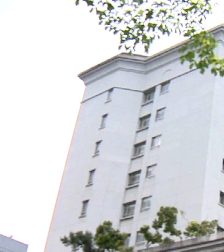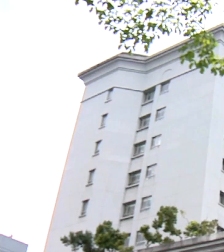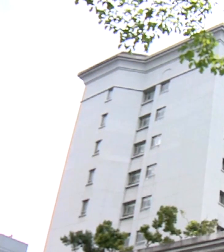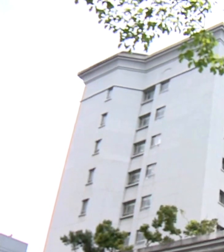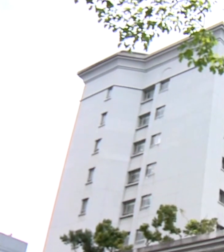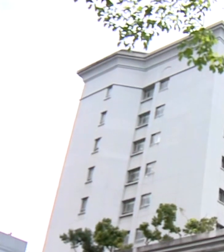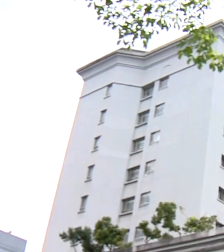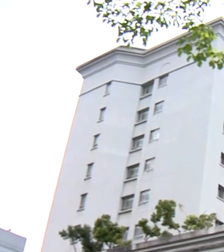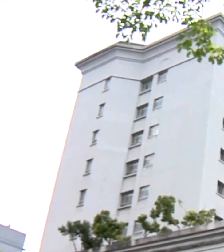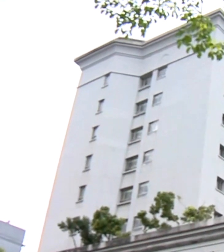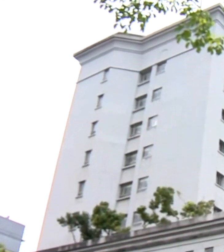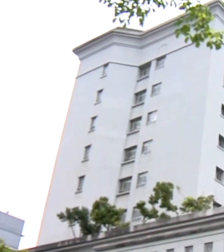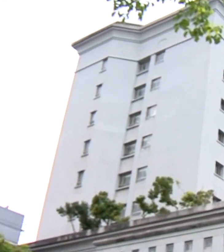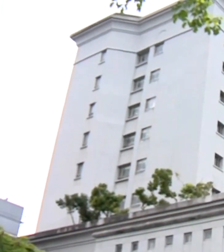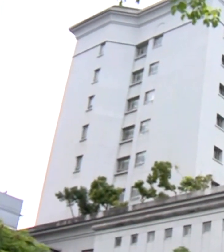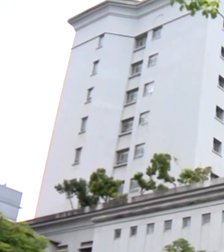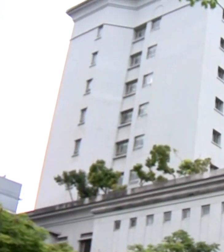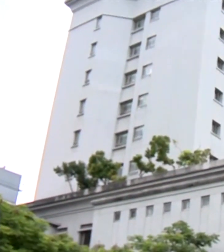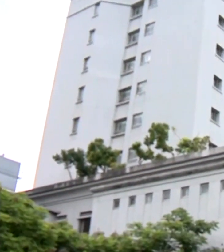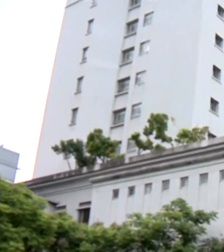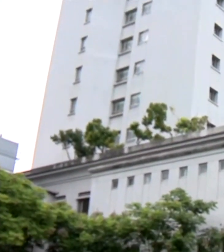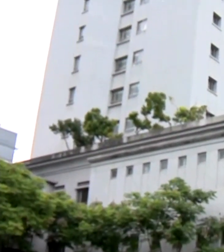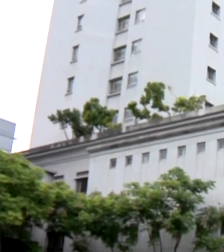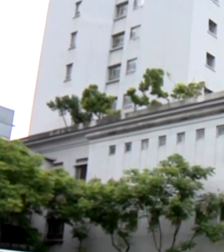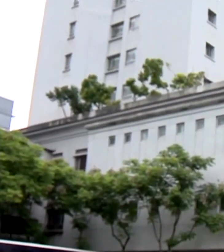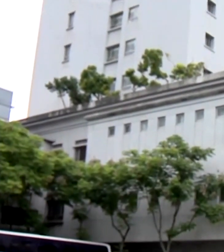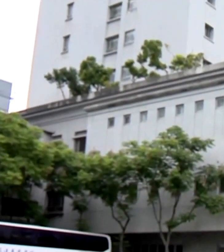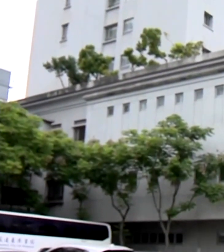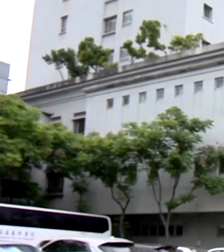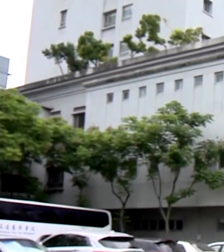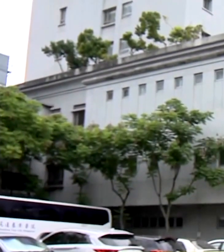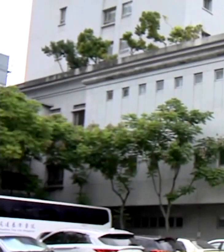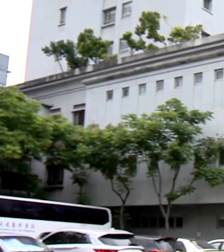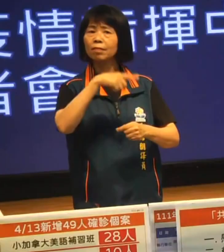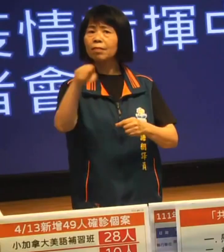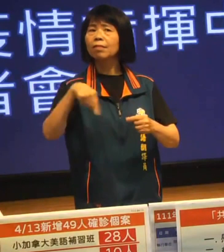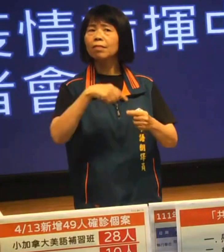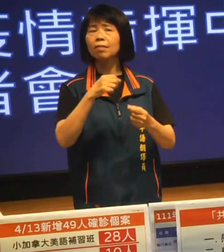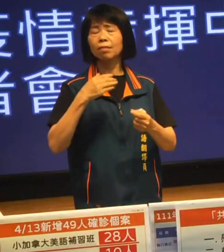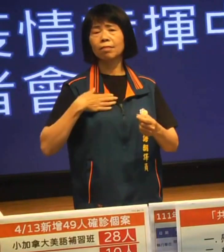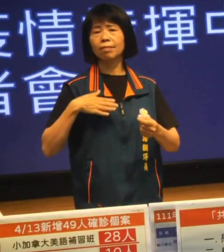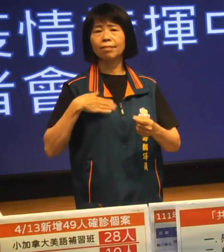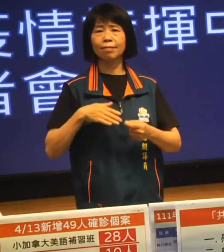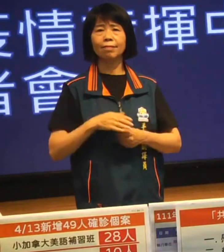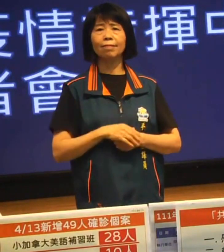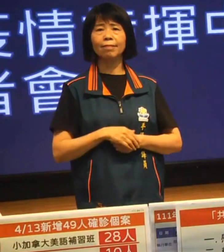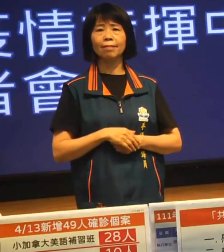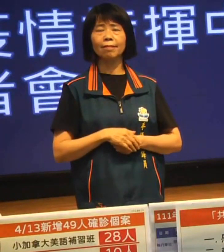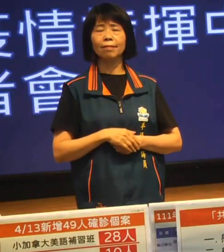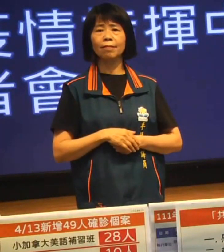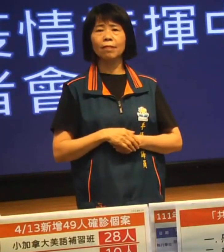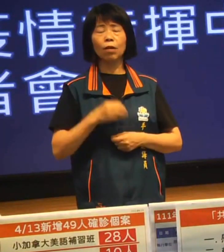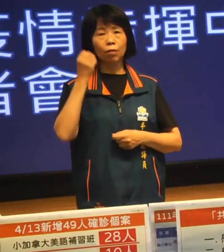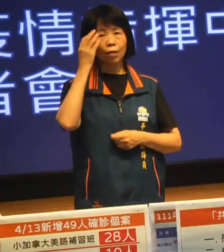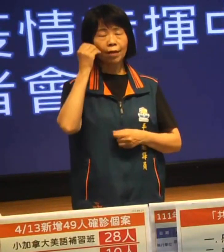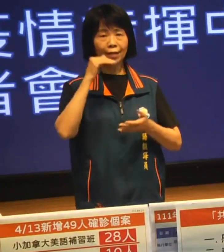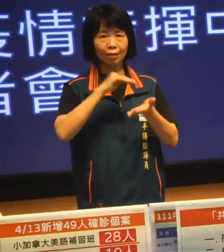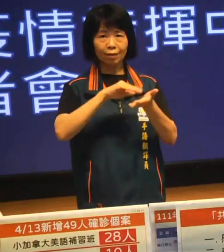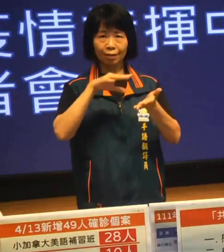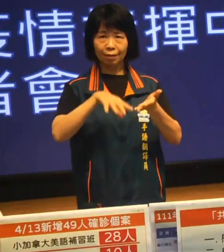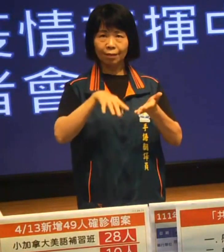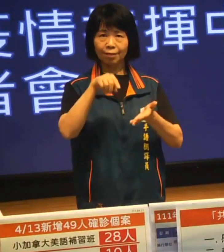花莲慈济医院先前爆发院内感染，如今花莲自由医院有群聚状况。 那我们布里花莲医院哈，那